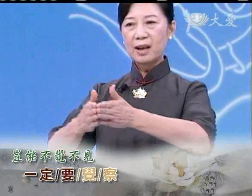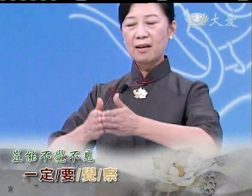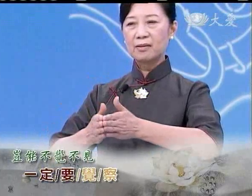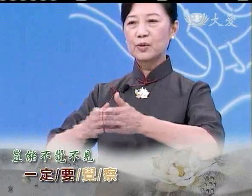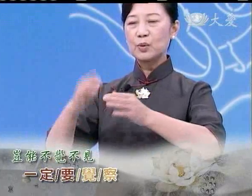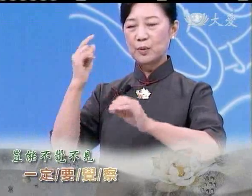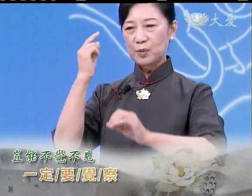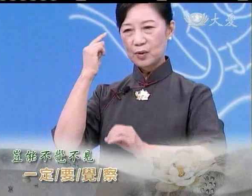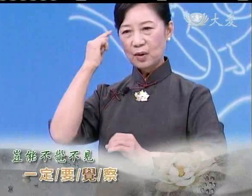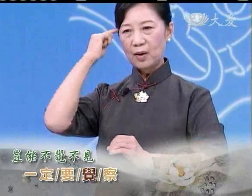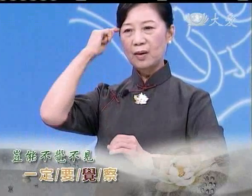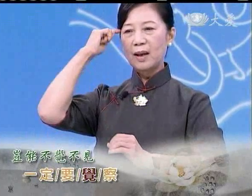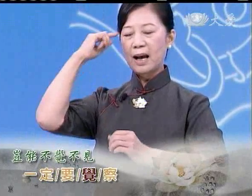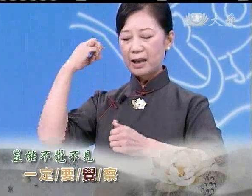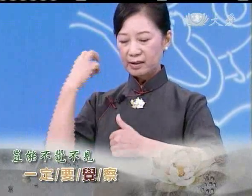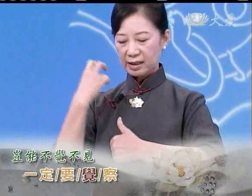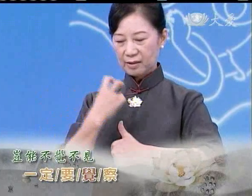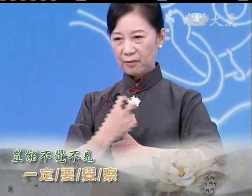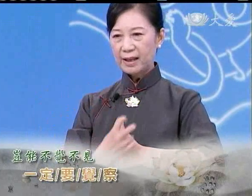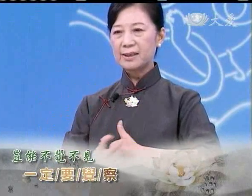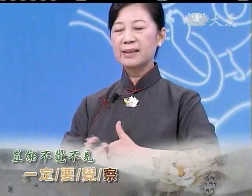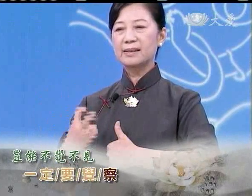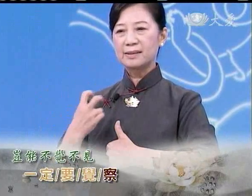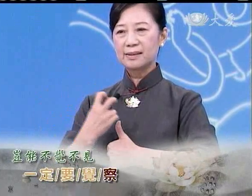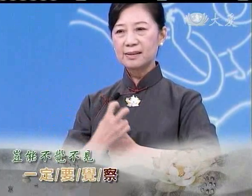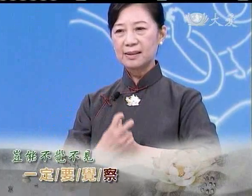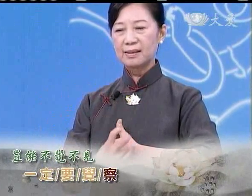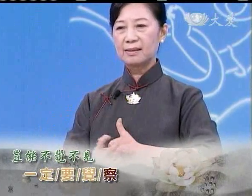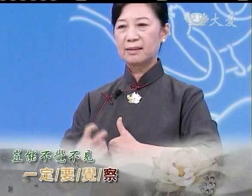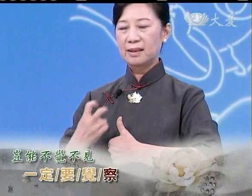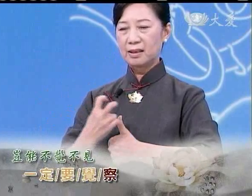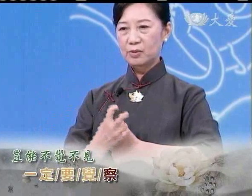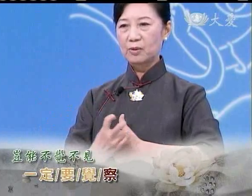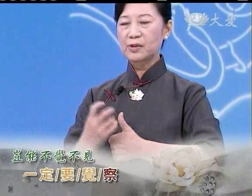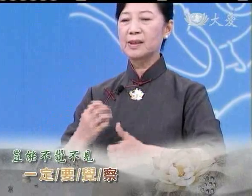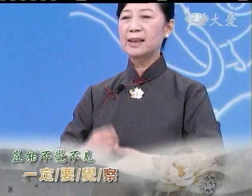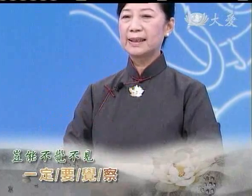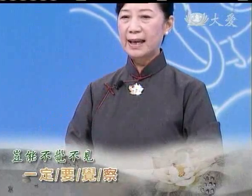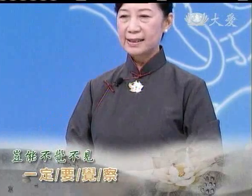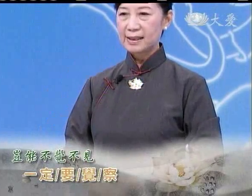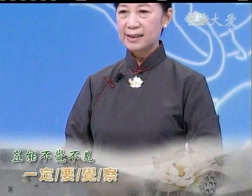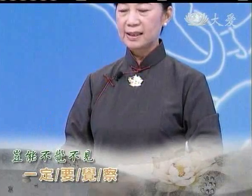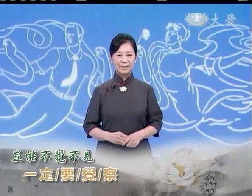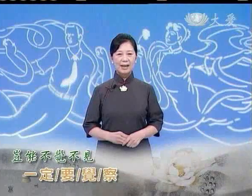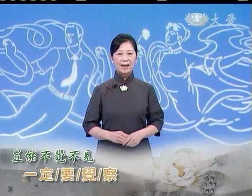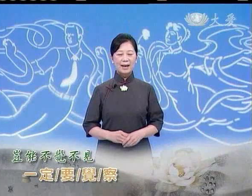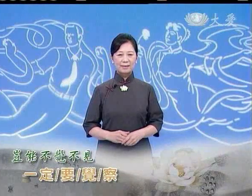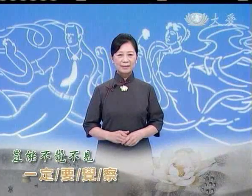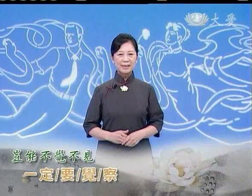要去觉，还要去反省自己的一个手势来呈现。好，接下